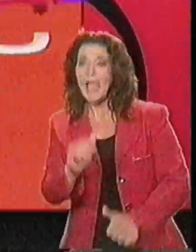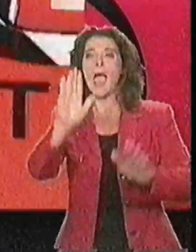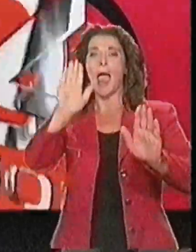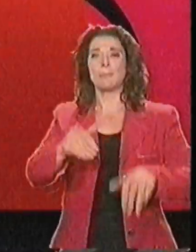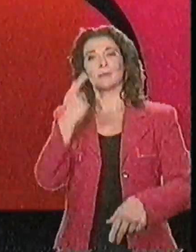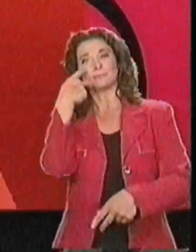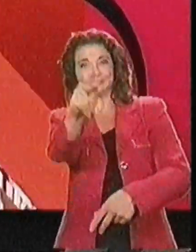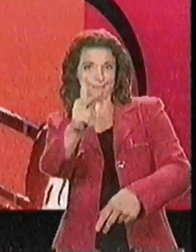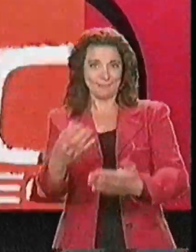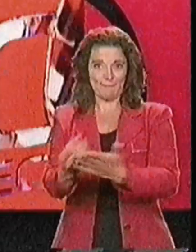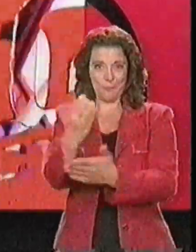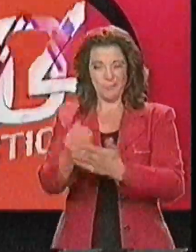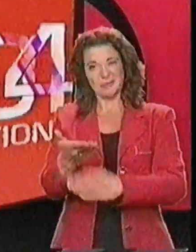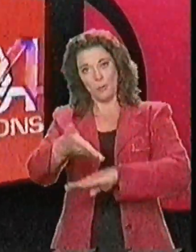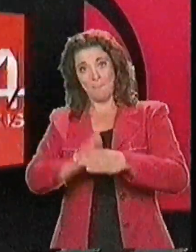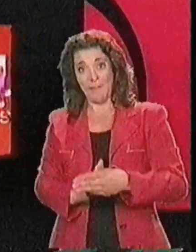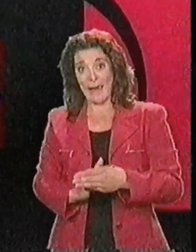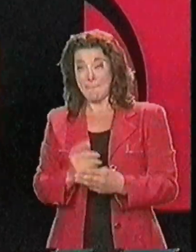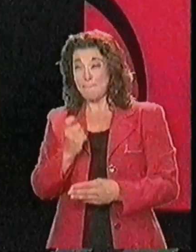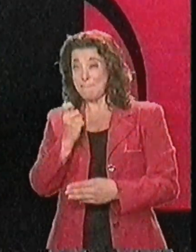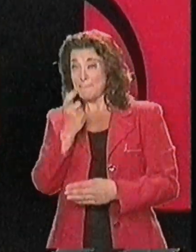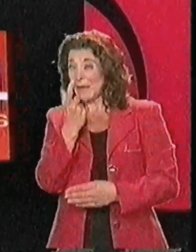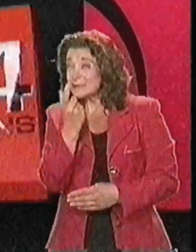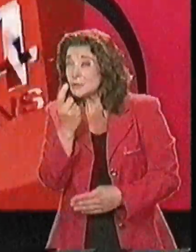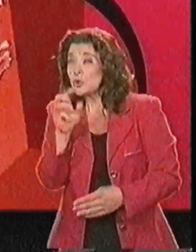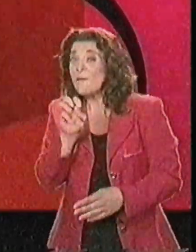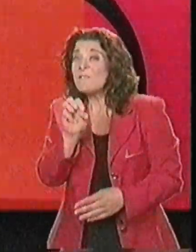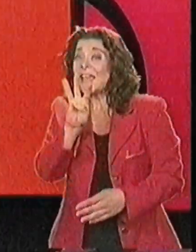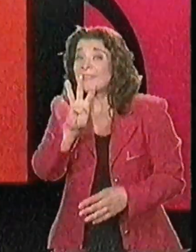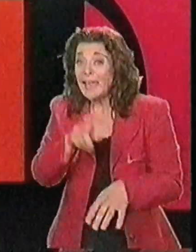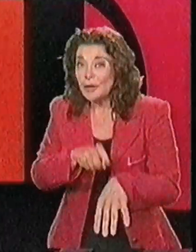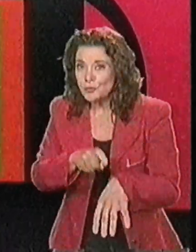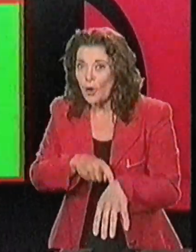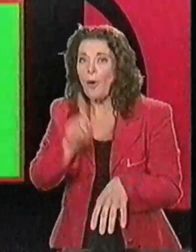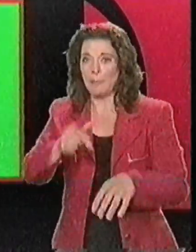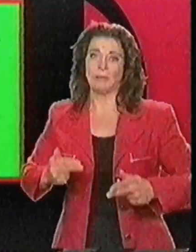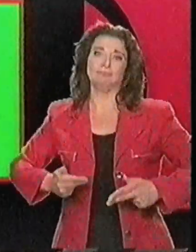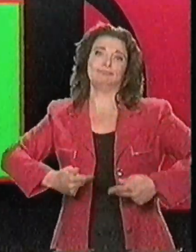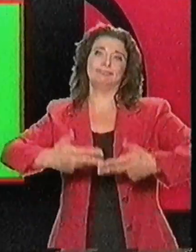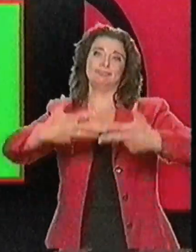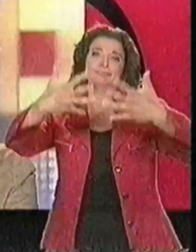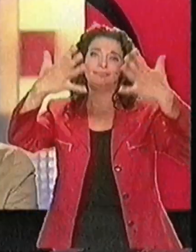vous informer dans moins de 24 heures. Générique.